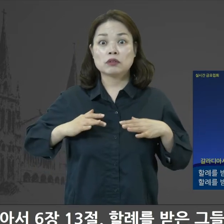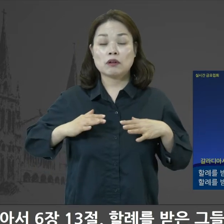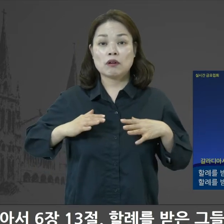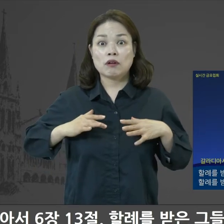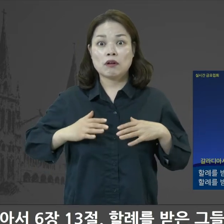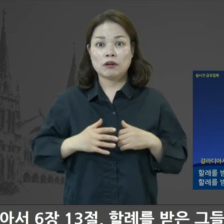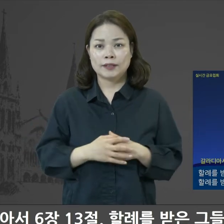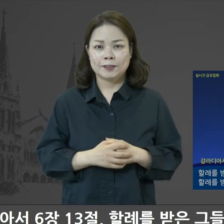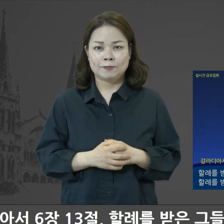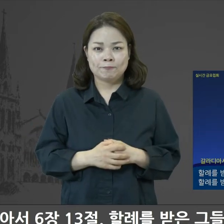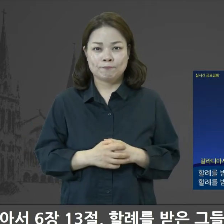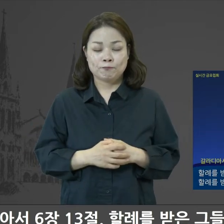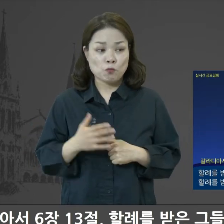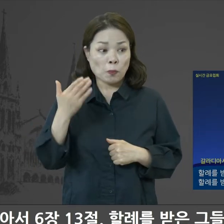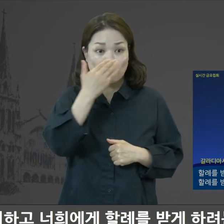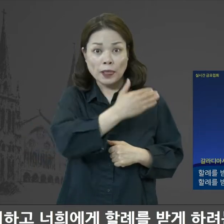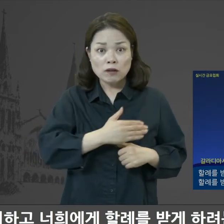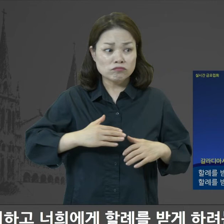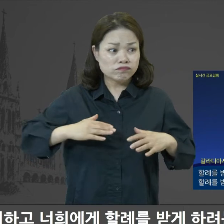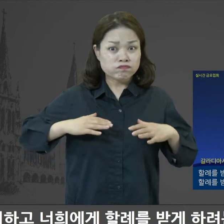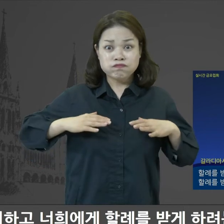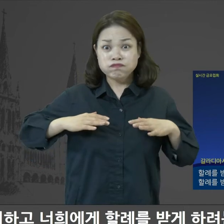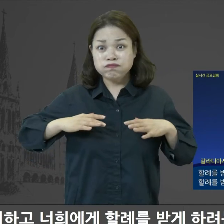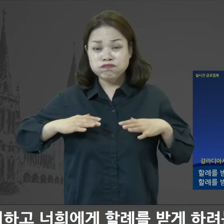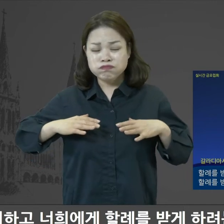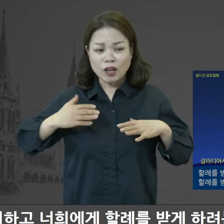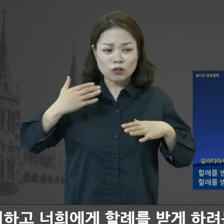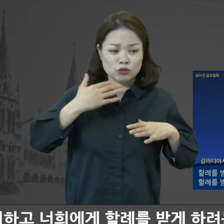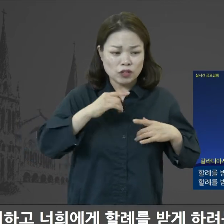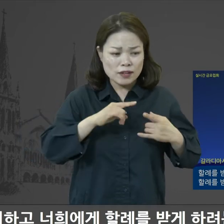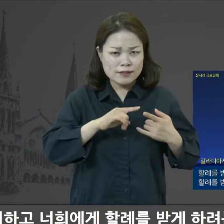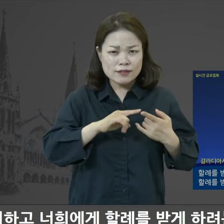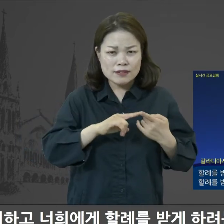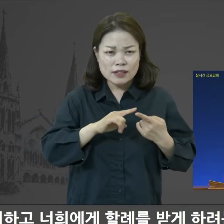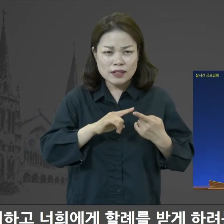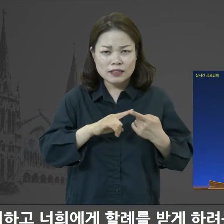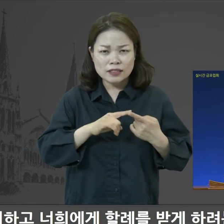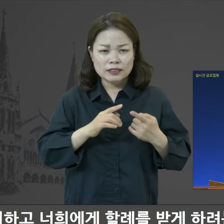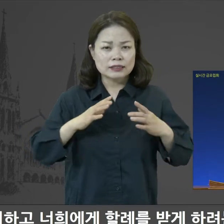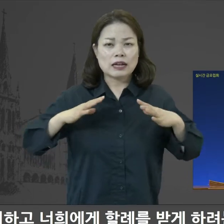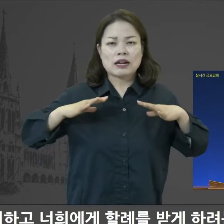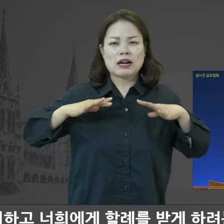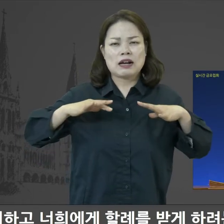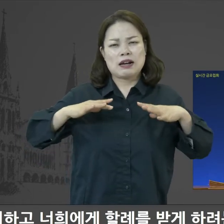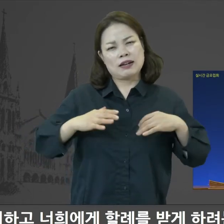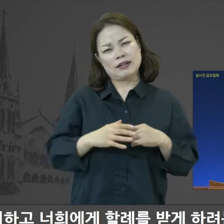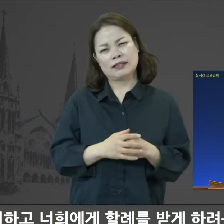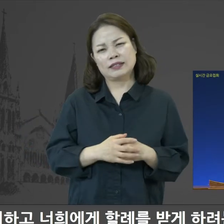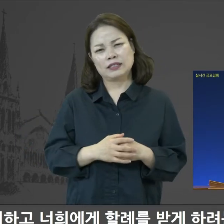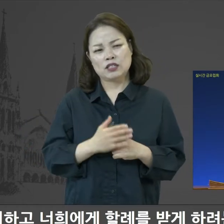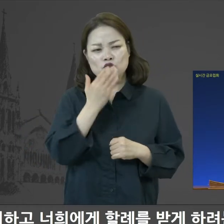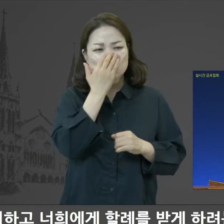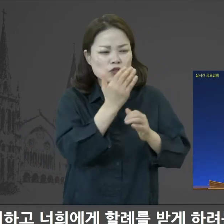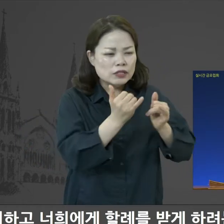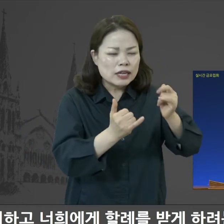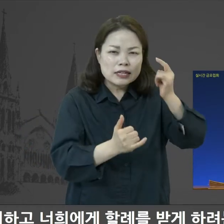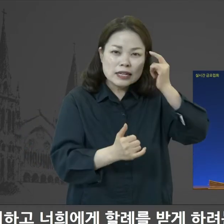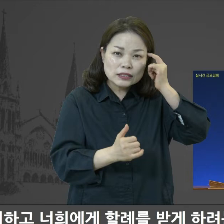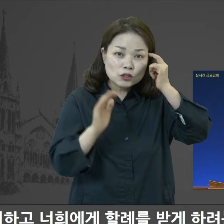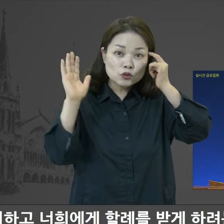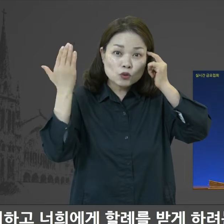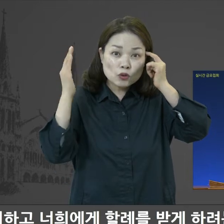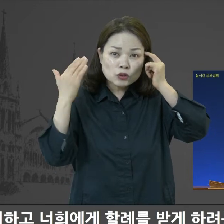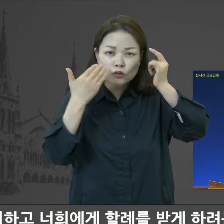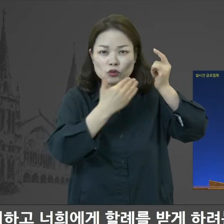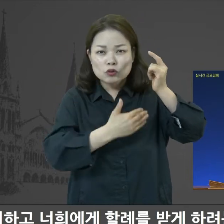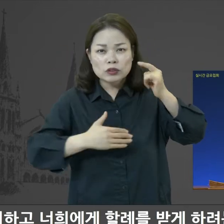함이라. 육체를 가지고 육체에 뭔가 있는 표식, 육체를 자랑. 이게 사실은 유대인들 생각이에요. 요즘에 오면